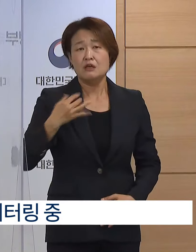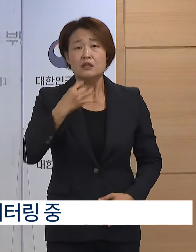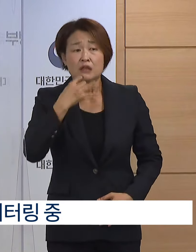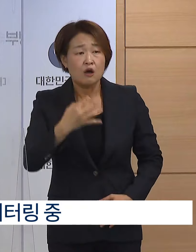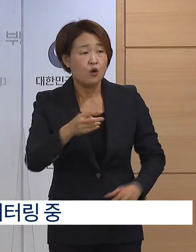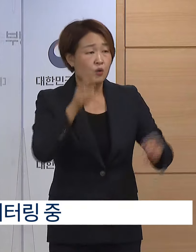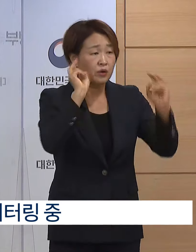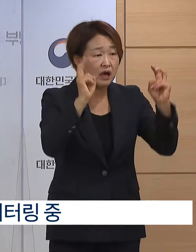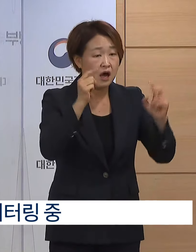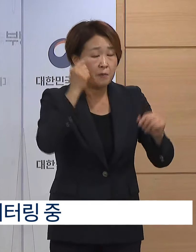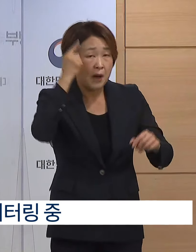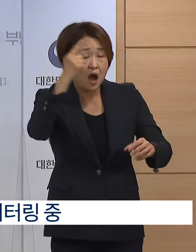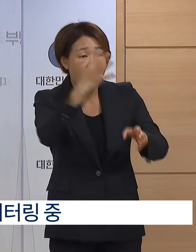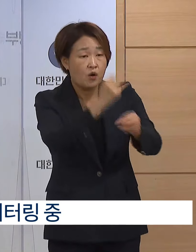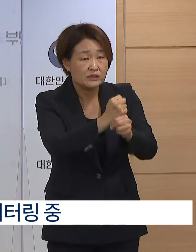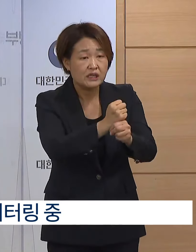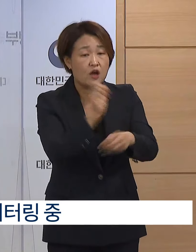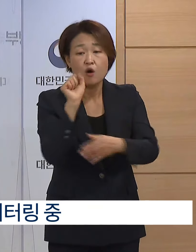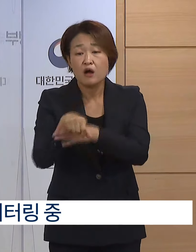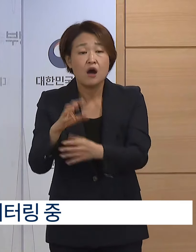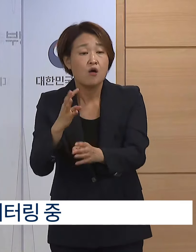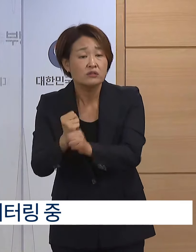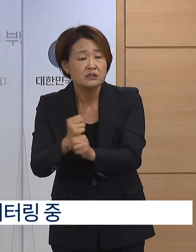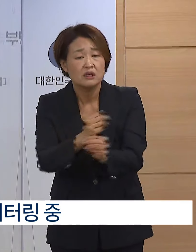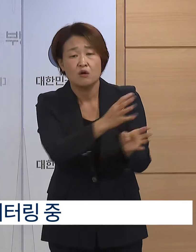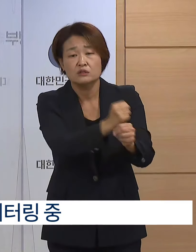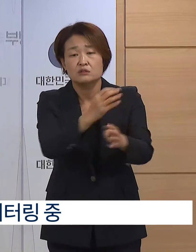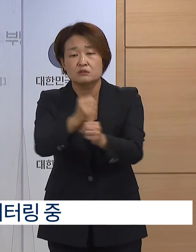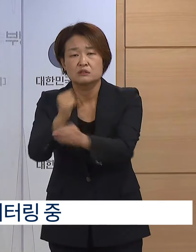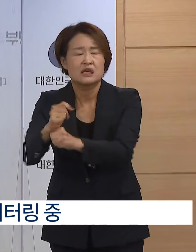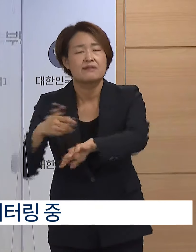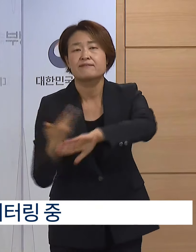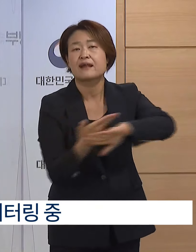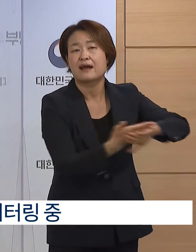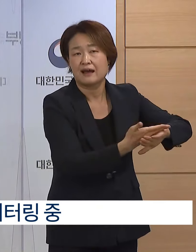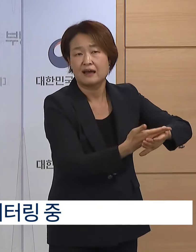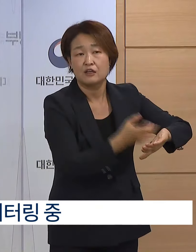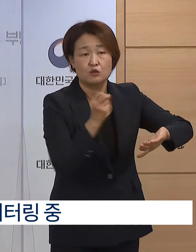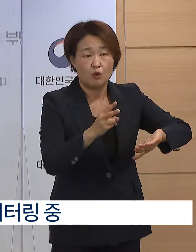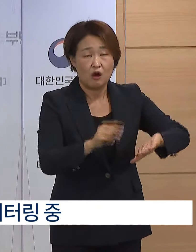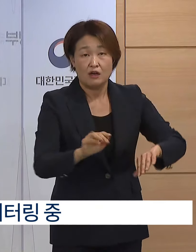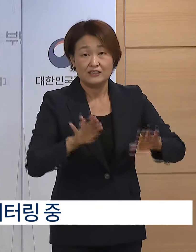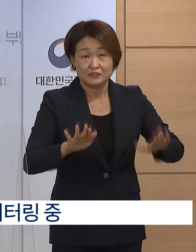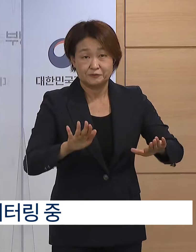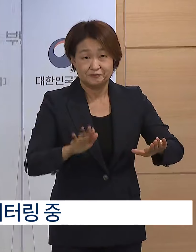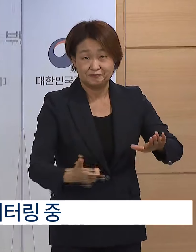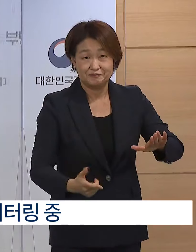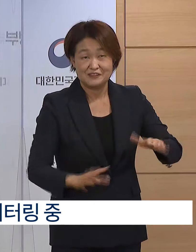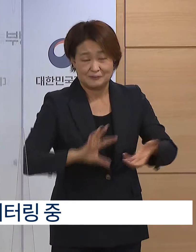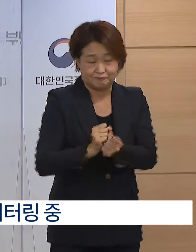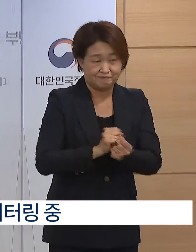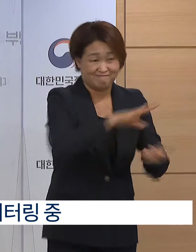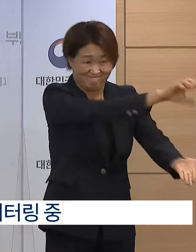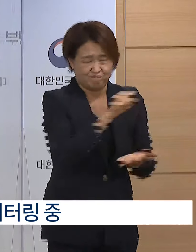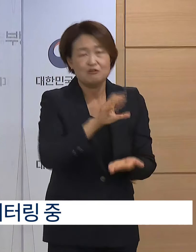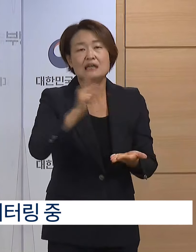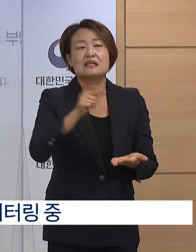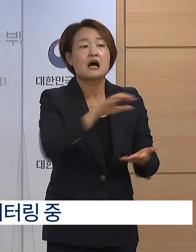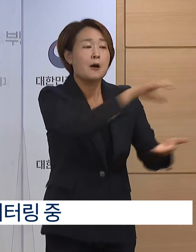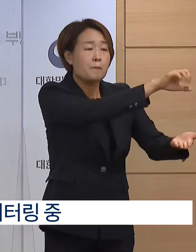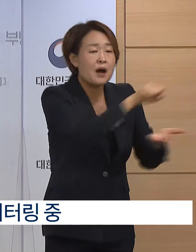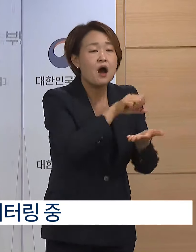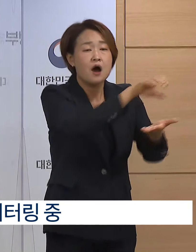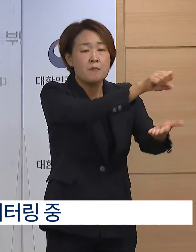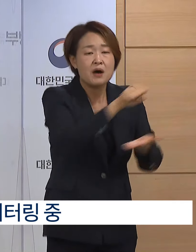및 허가 상황이 다르고 국내 도입이 순차적으로 진행될 예정이며 제조사의 공급